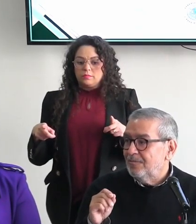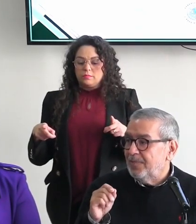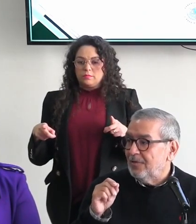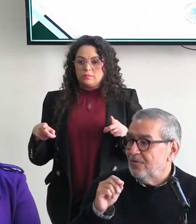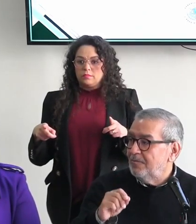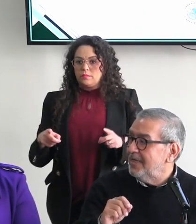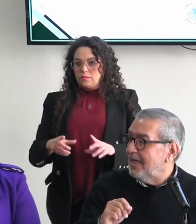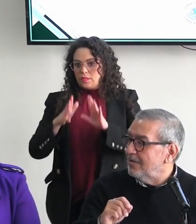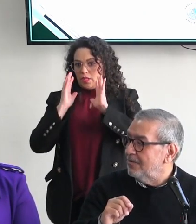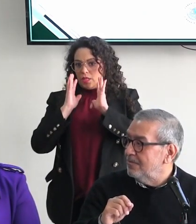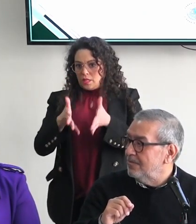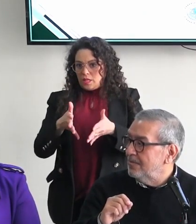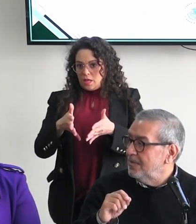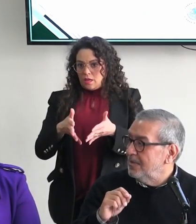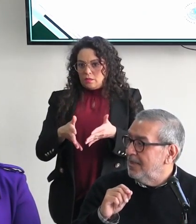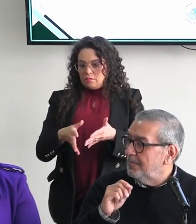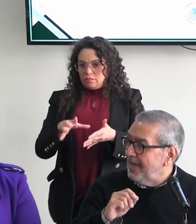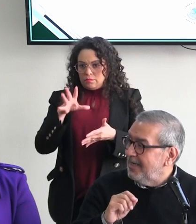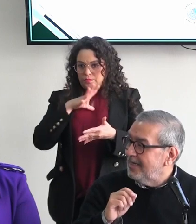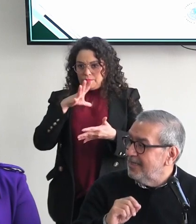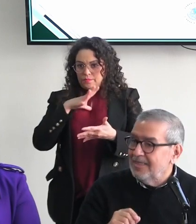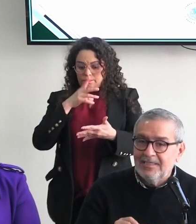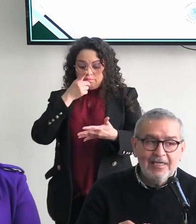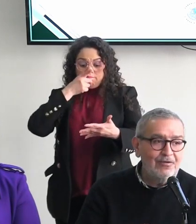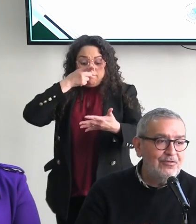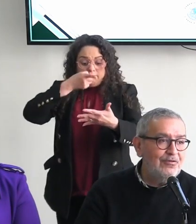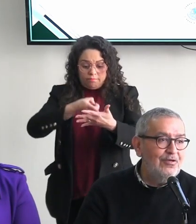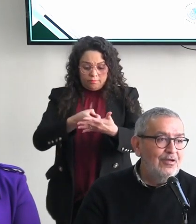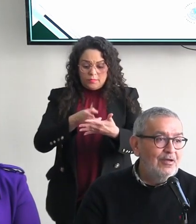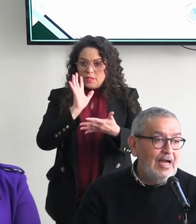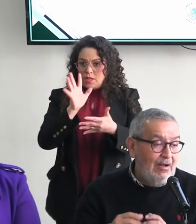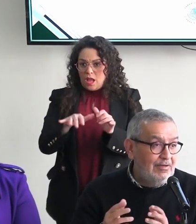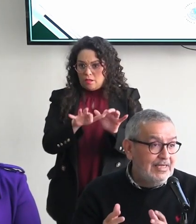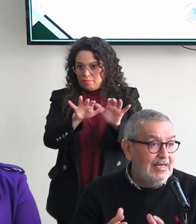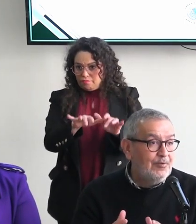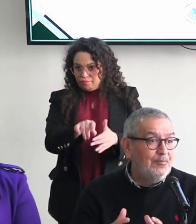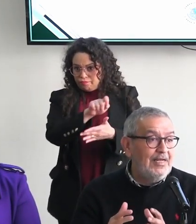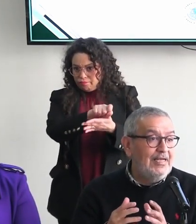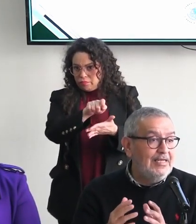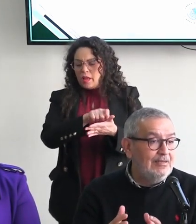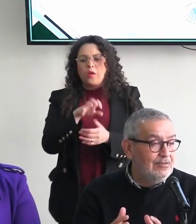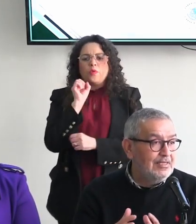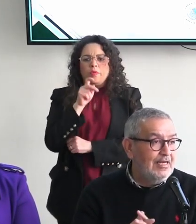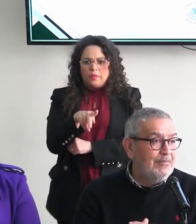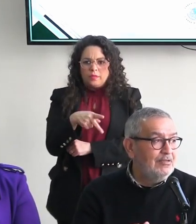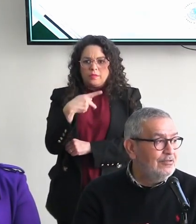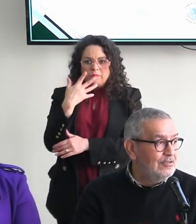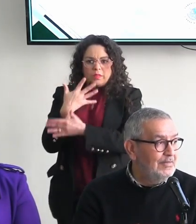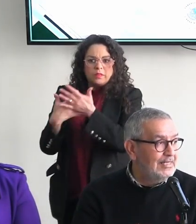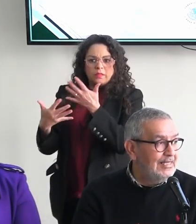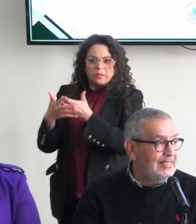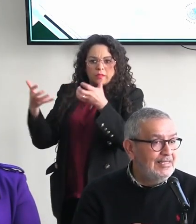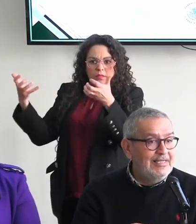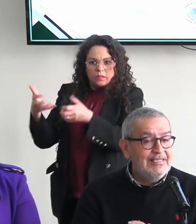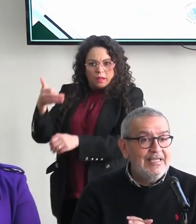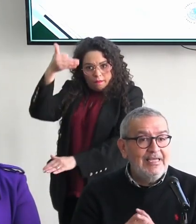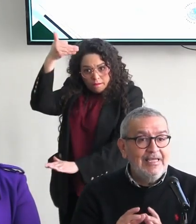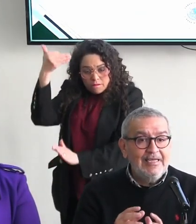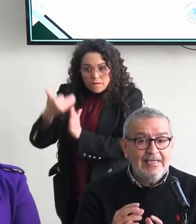escrito, pero no aplicado. El Plan General de Desarrollo, aunque la propia ley y los reglamentos nos